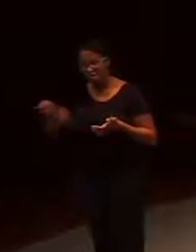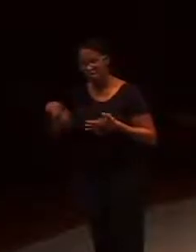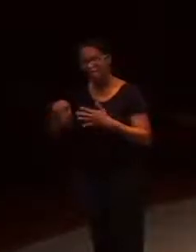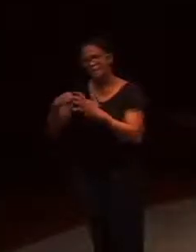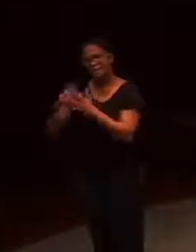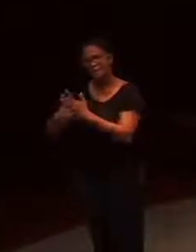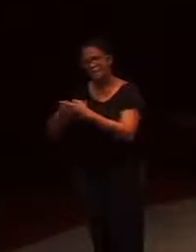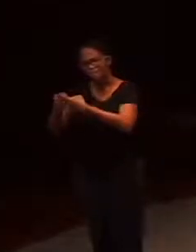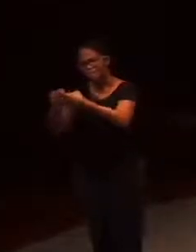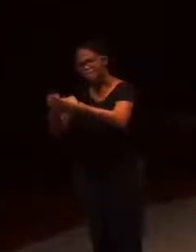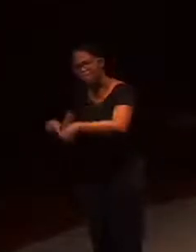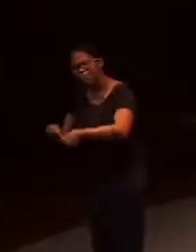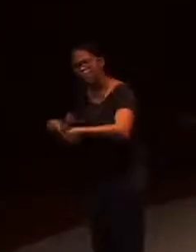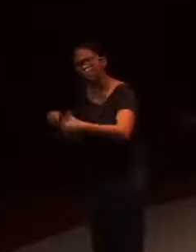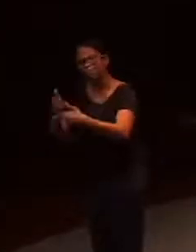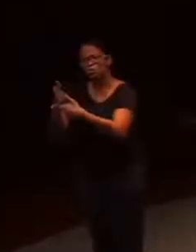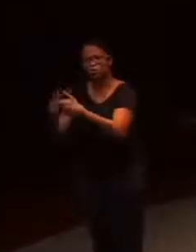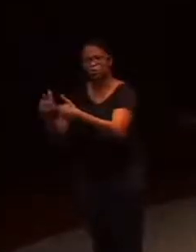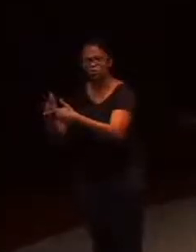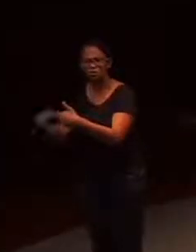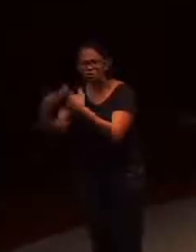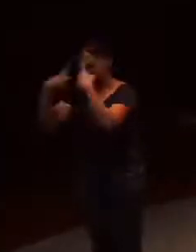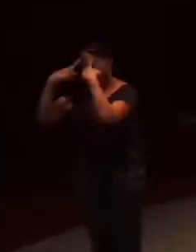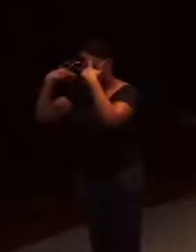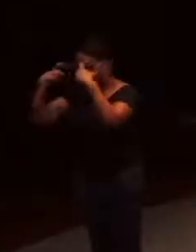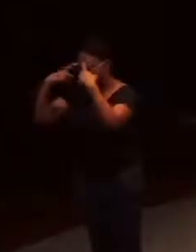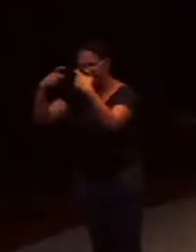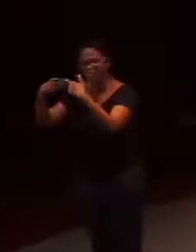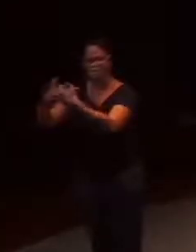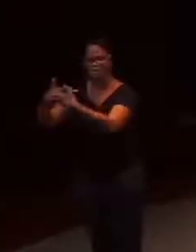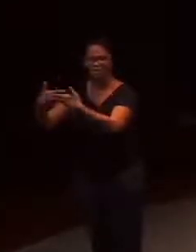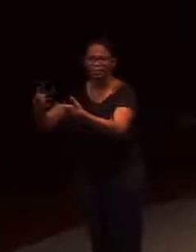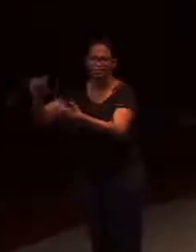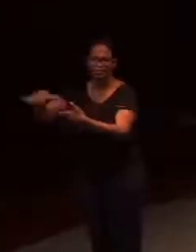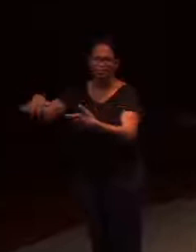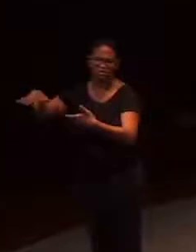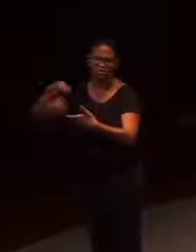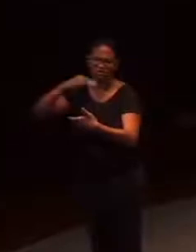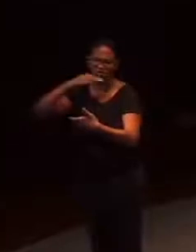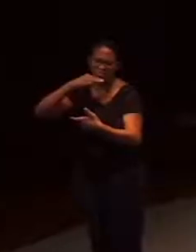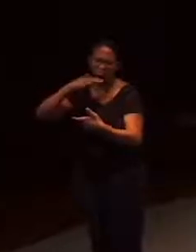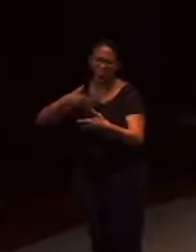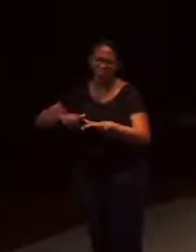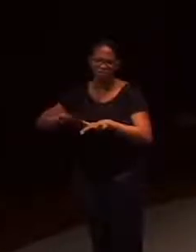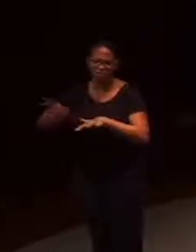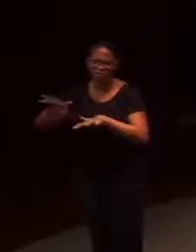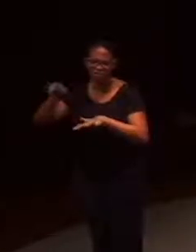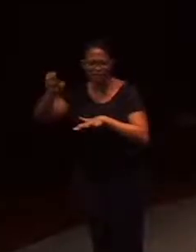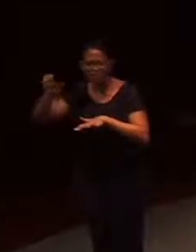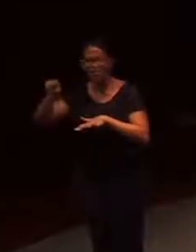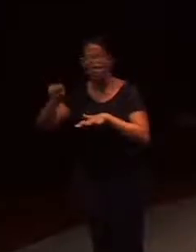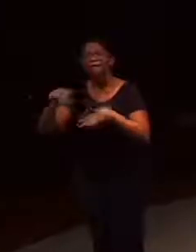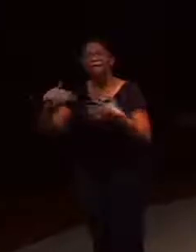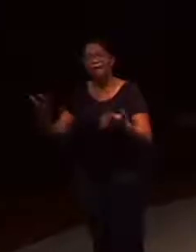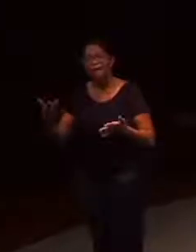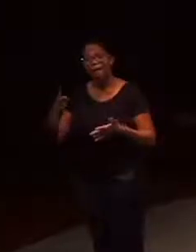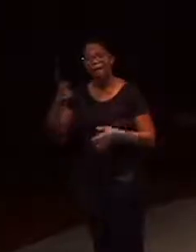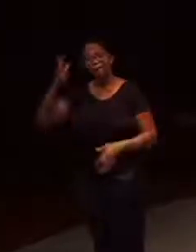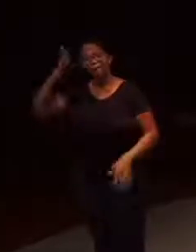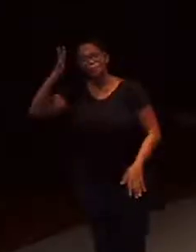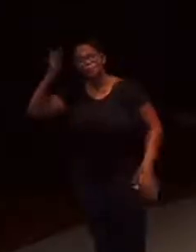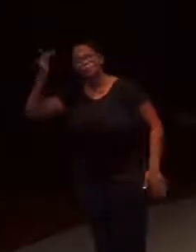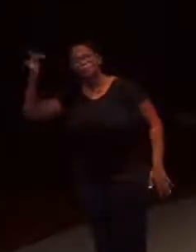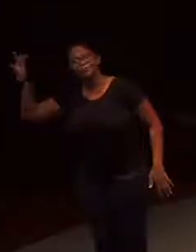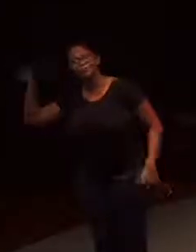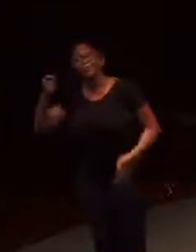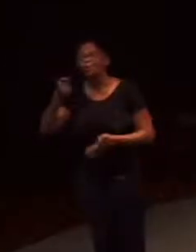o enfrentamento das situações de violência nesse território que nós estamos acompanhando no dia a dia, tem que ser enfrentado de